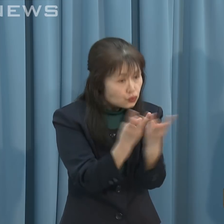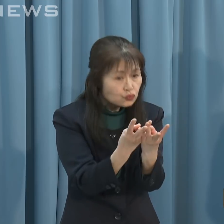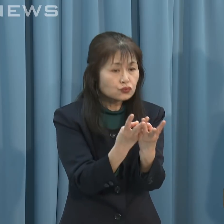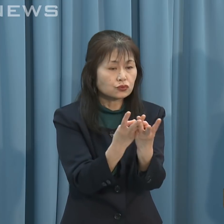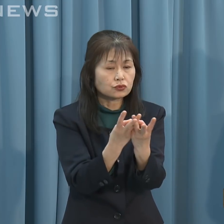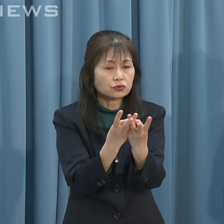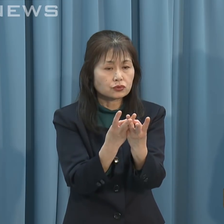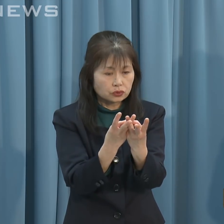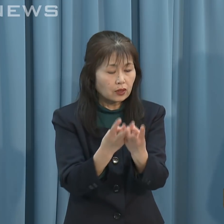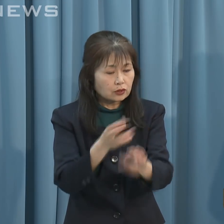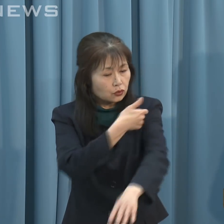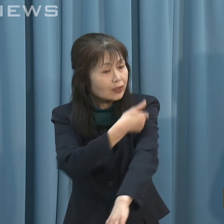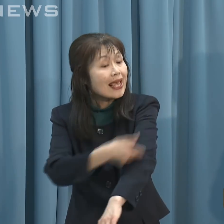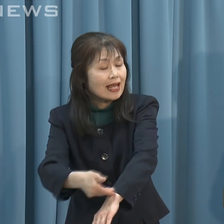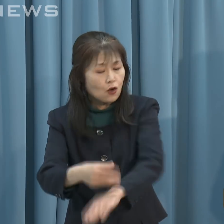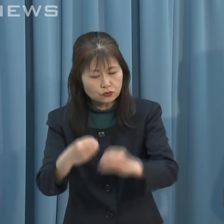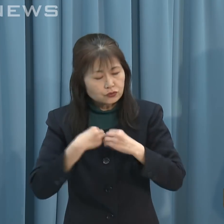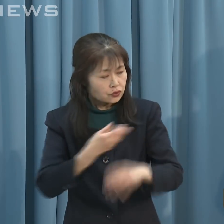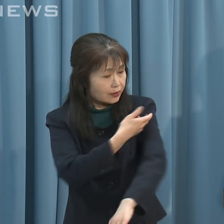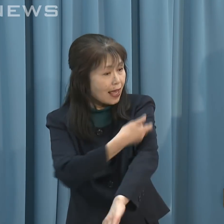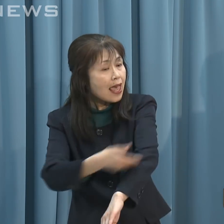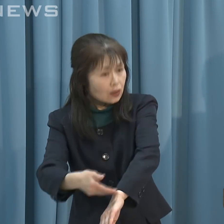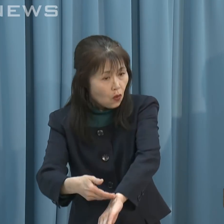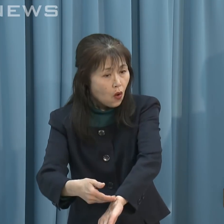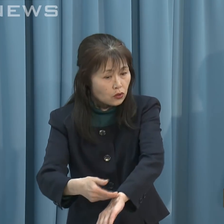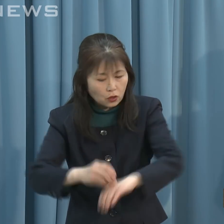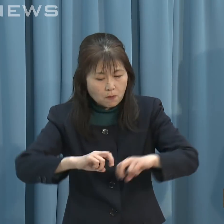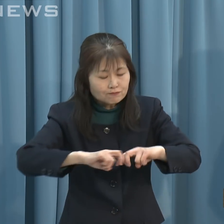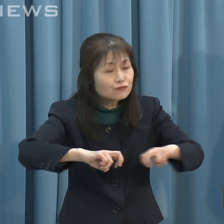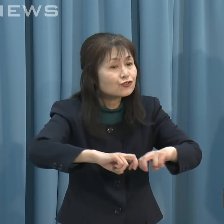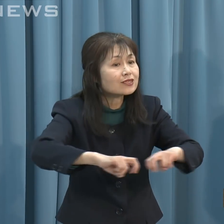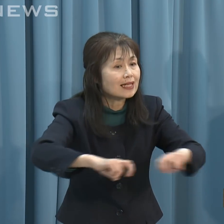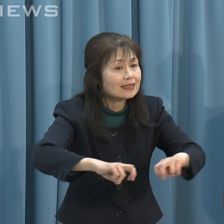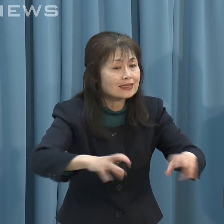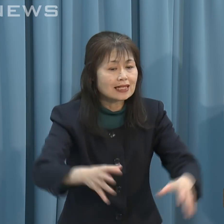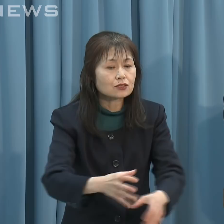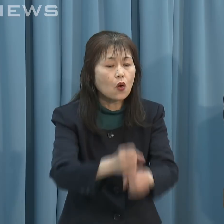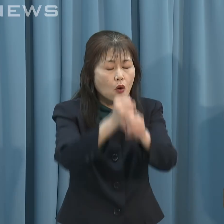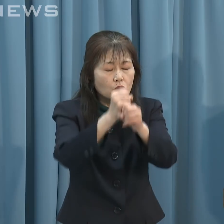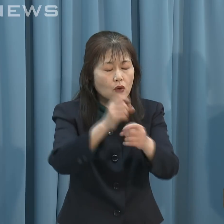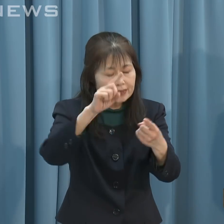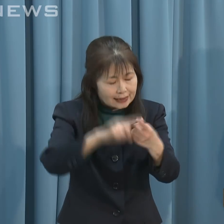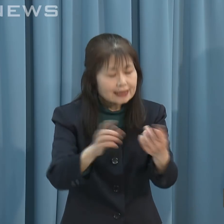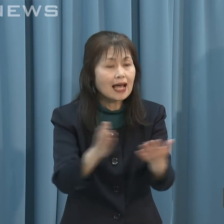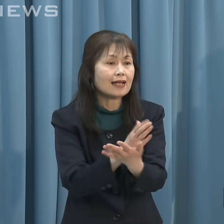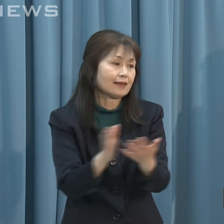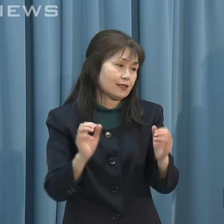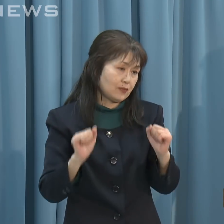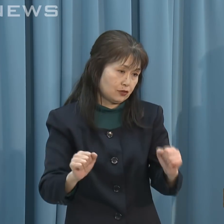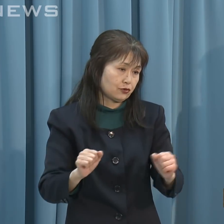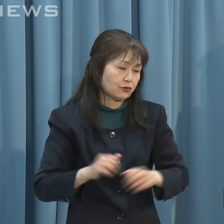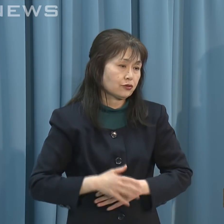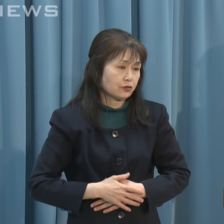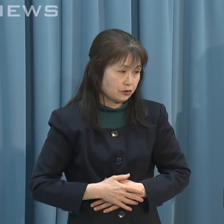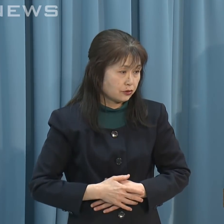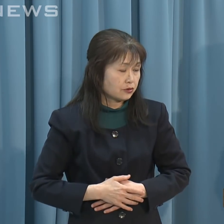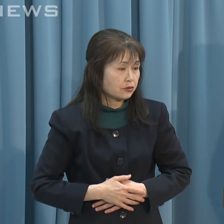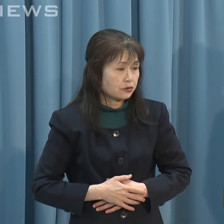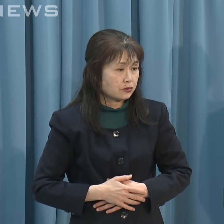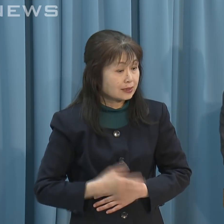路、それを分析をしていきます。そういったことから総合的に判断をしてという意味で申し上げた。 もう一つです